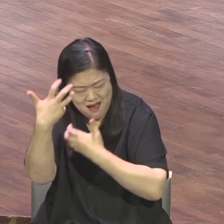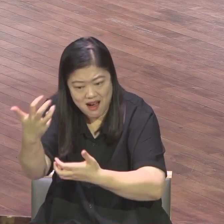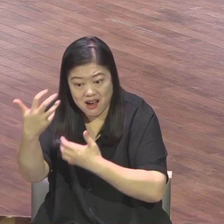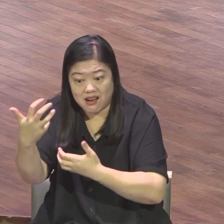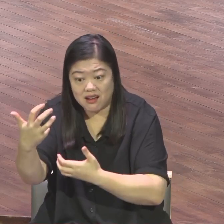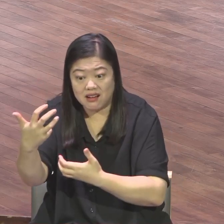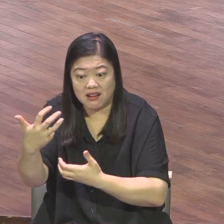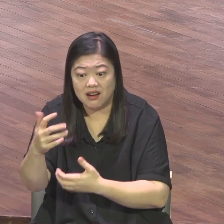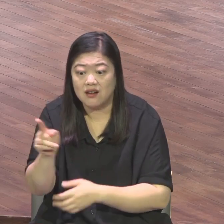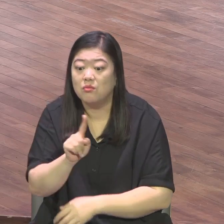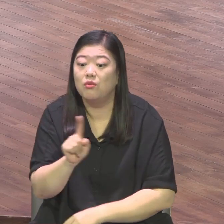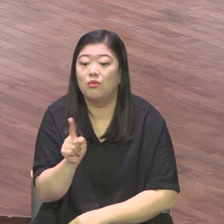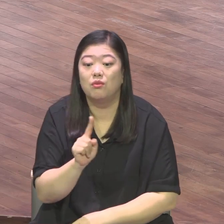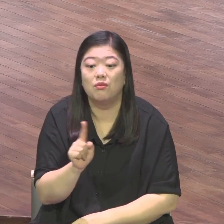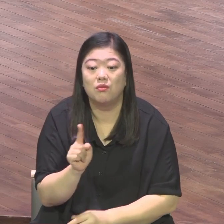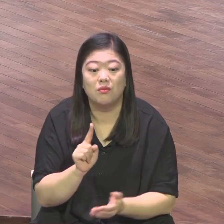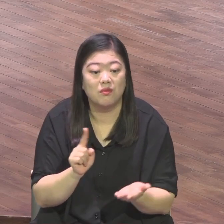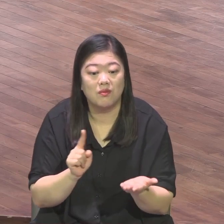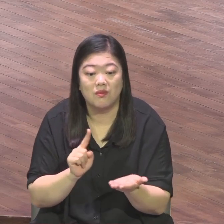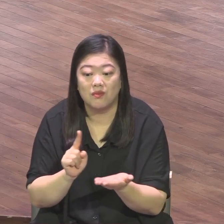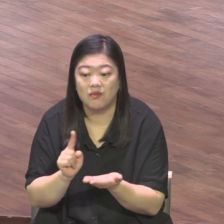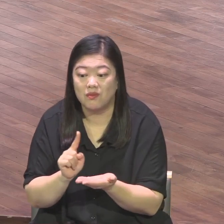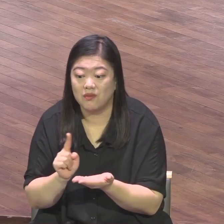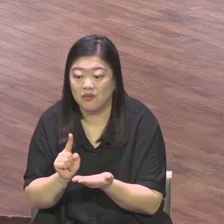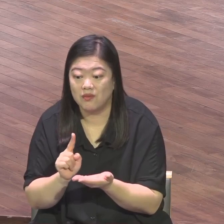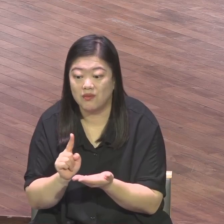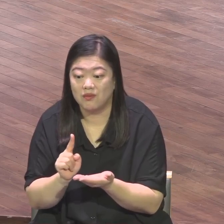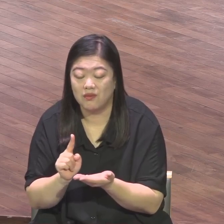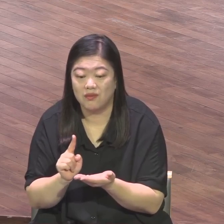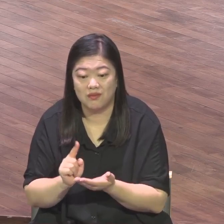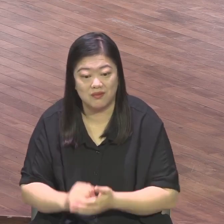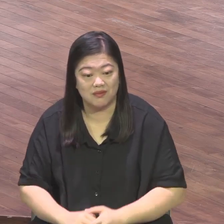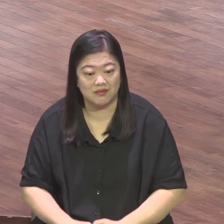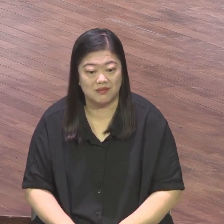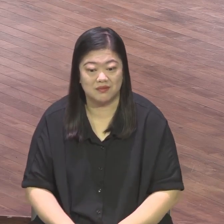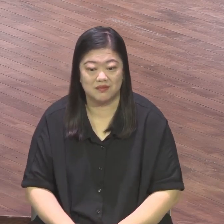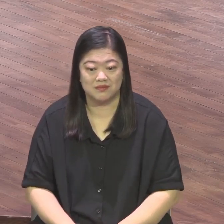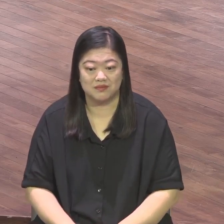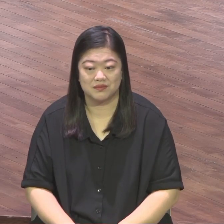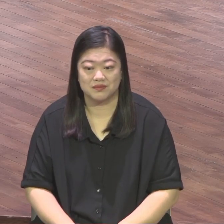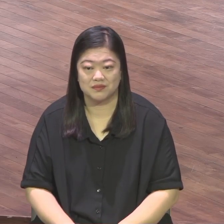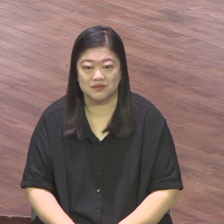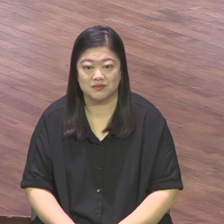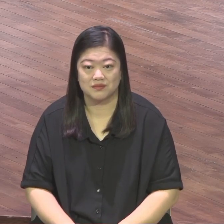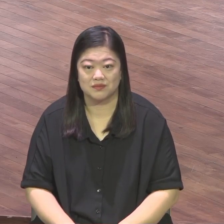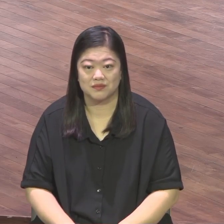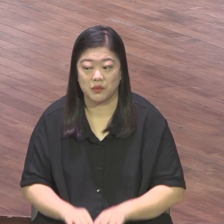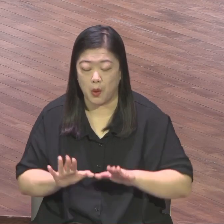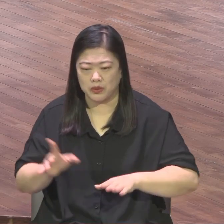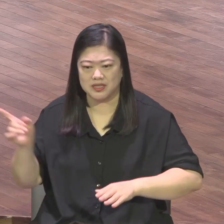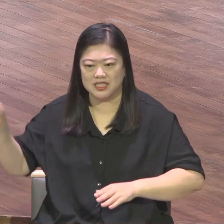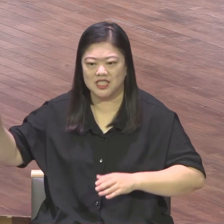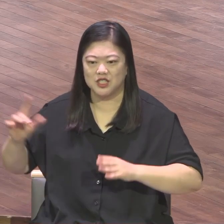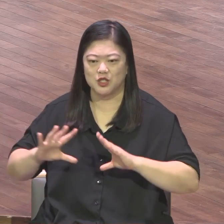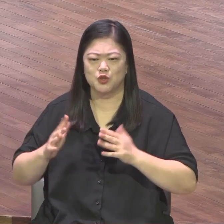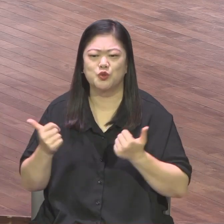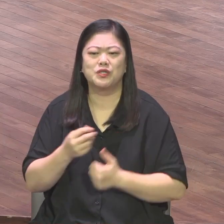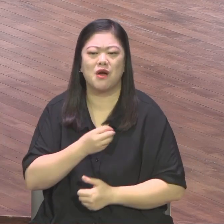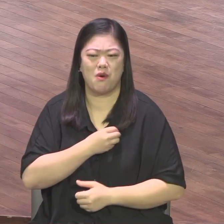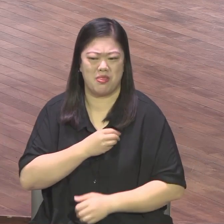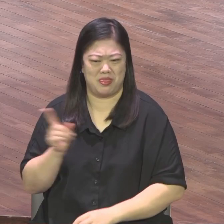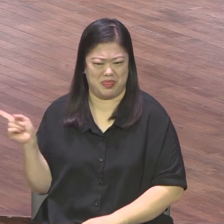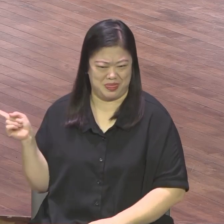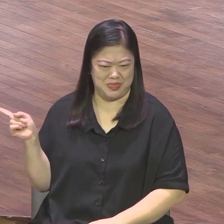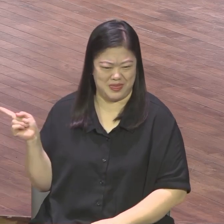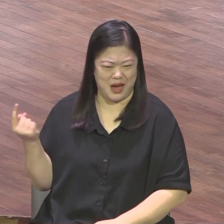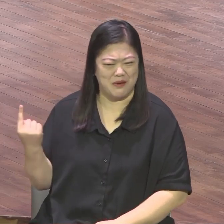무엇에 미쳐 사느냐 삶의 모습이 좌우해요. 우리 진성준 의원도 오시고 오늘 진 교훈